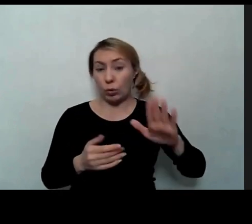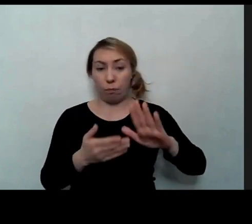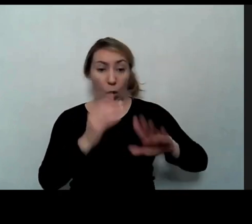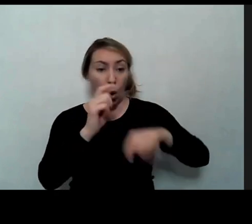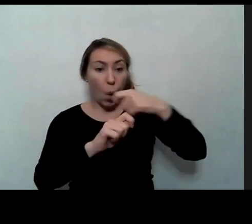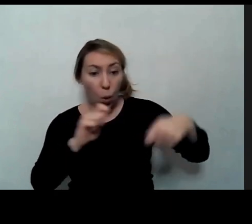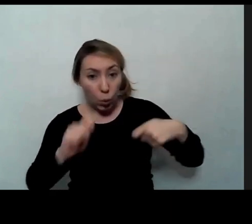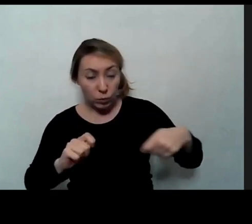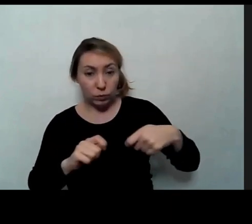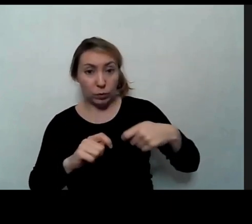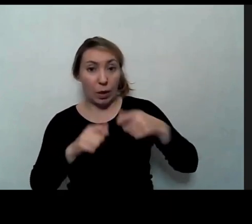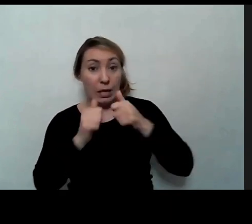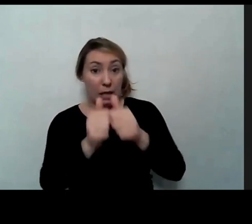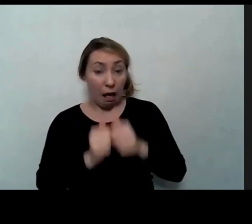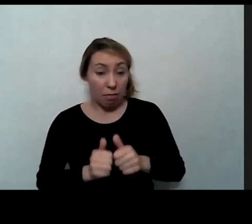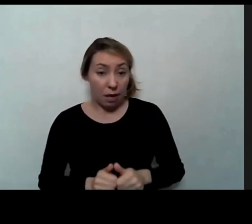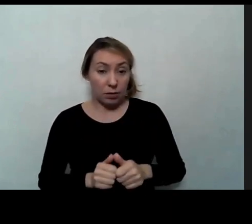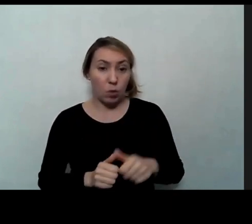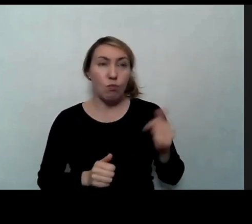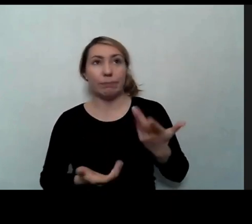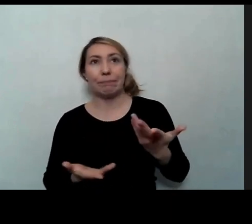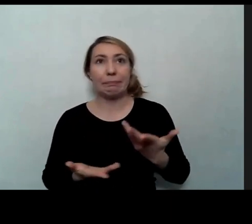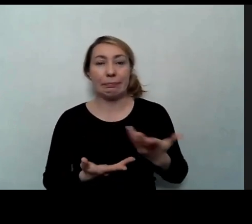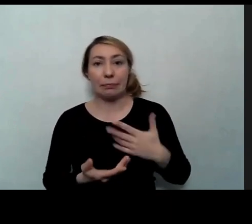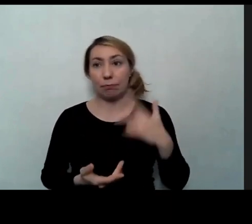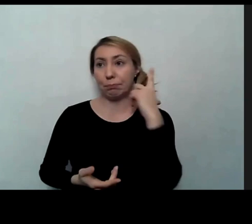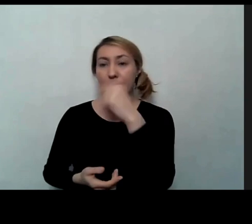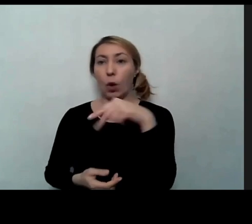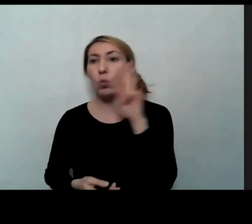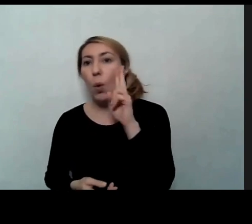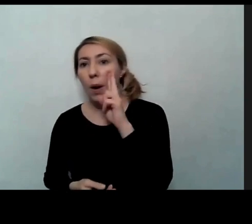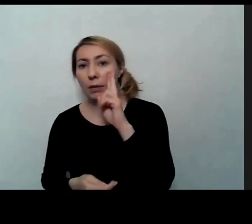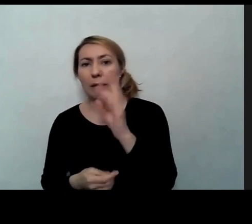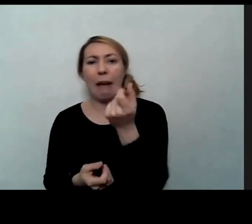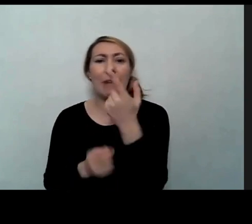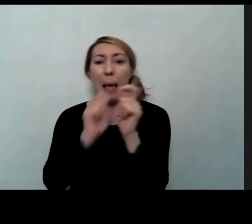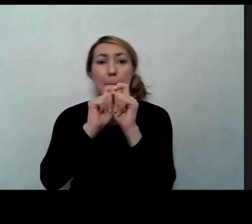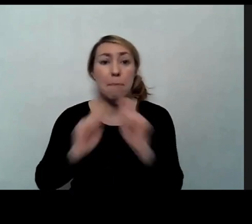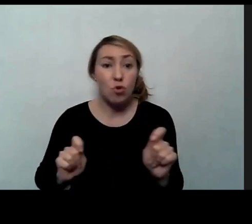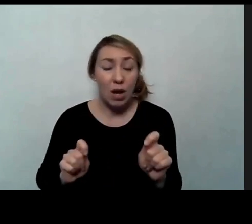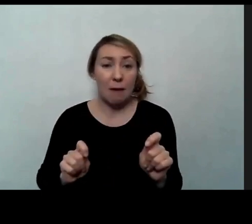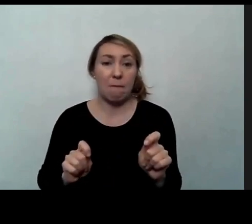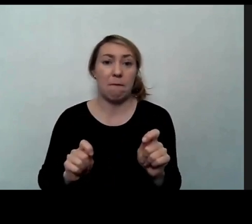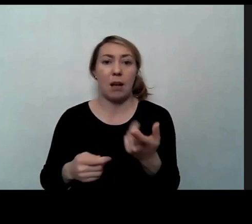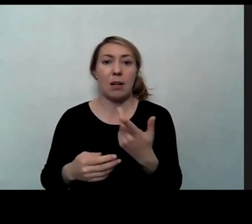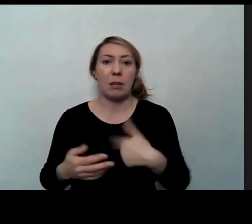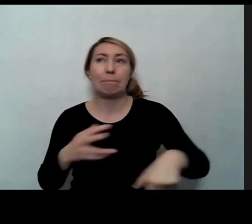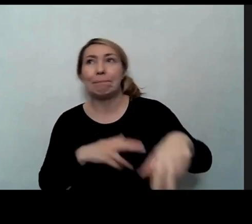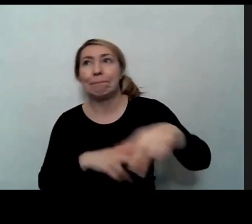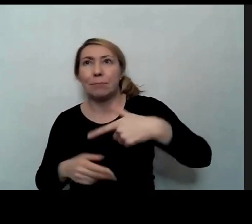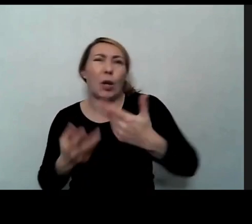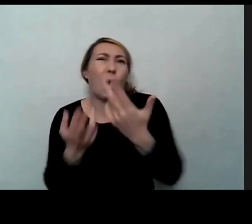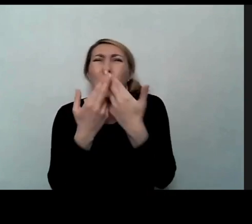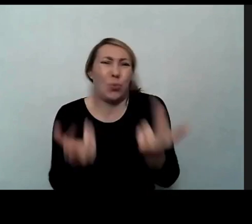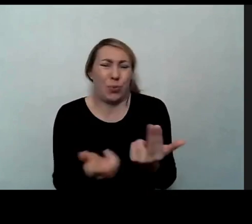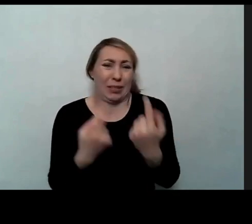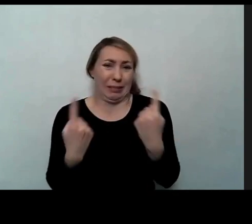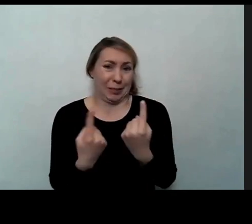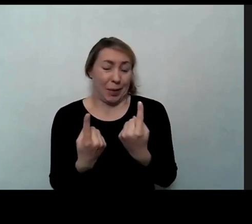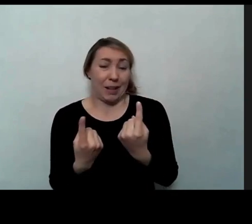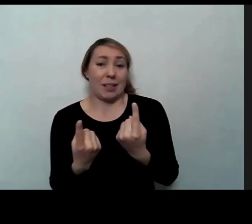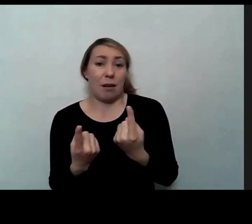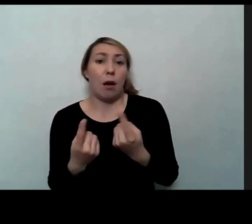rozwiązując zadania, musi na przykład wyjść do toalety, czy przerwać na chwilę, przejść się, różnie to się